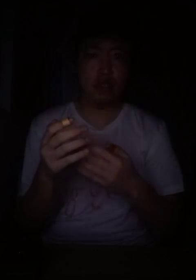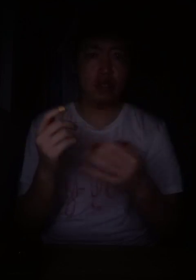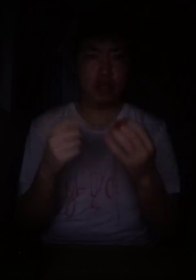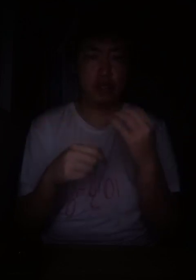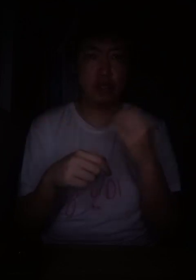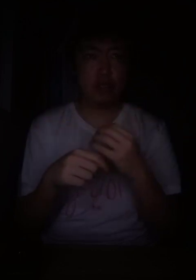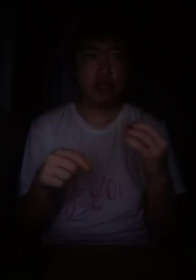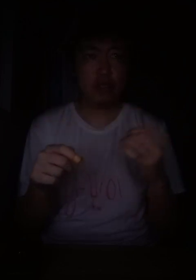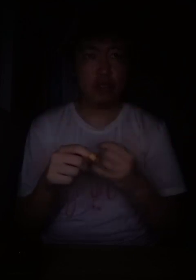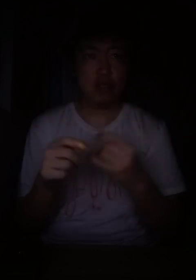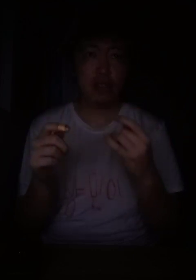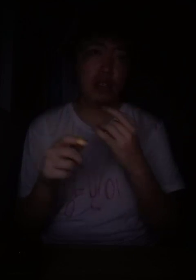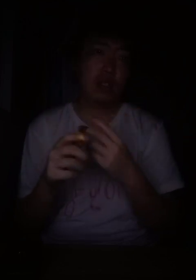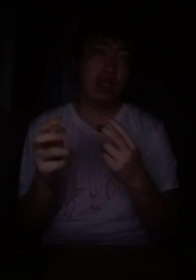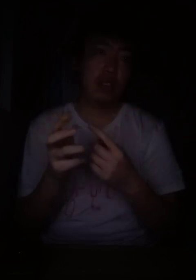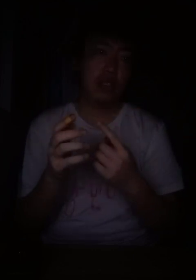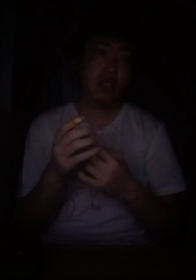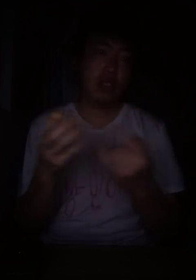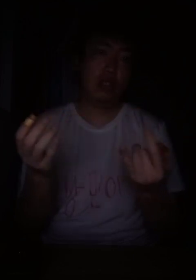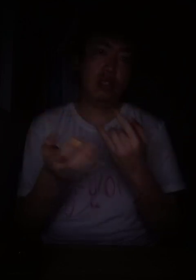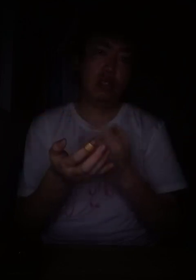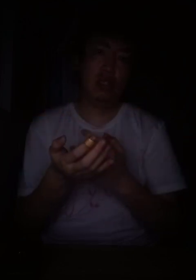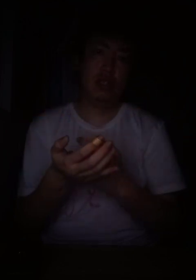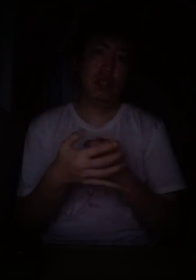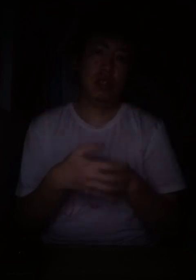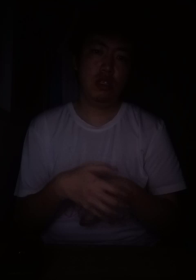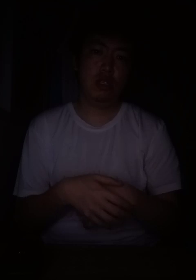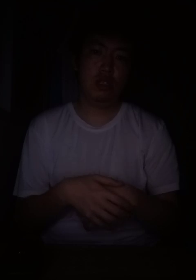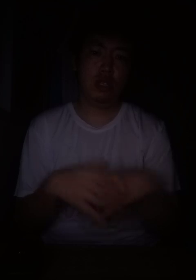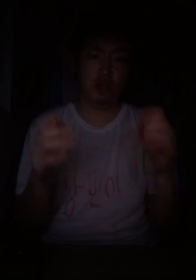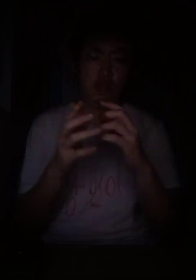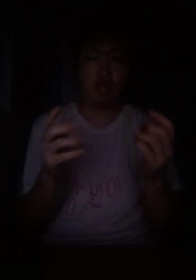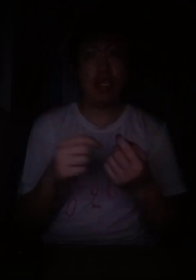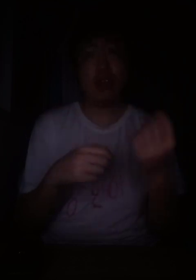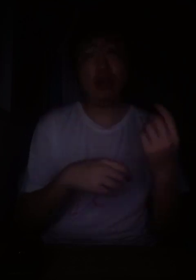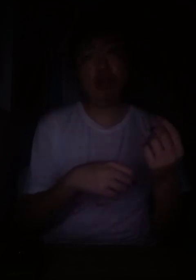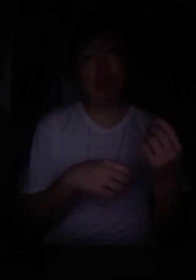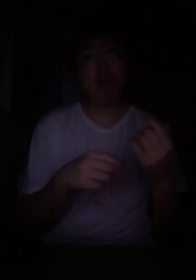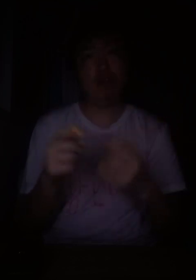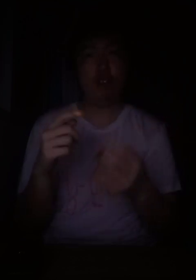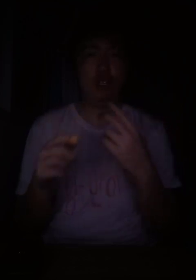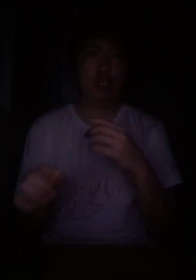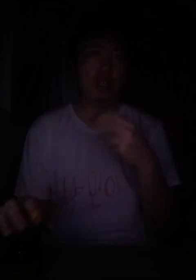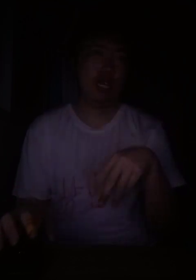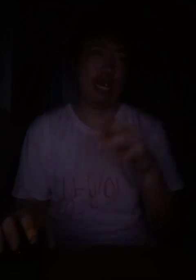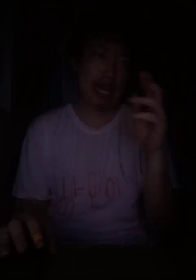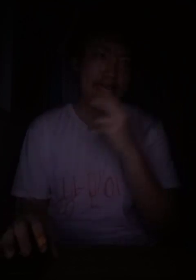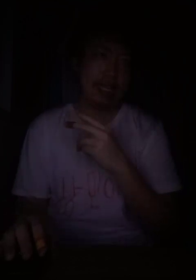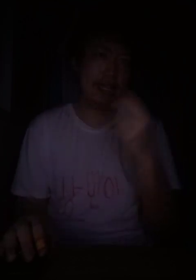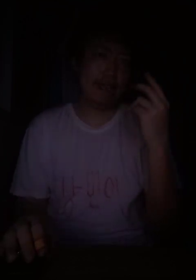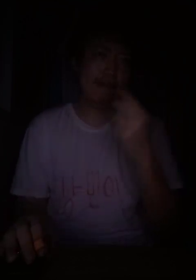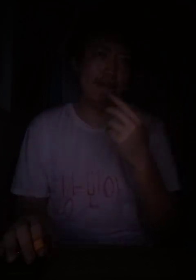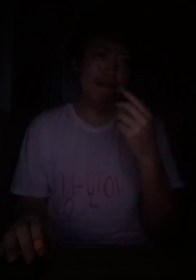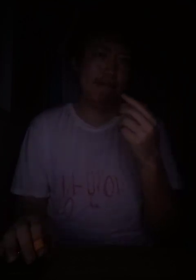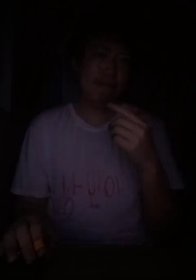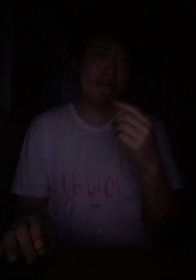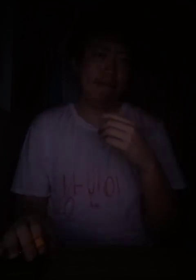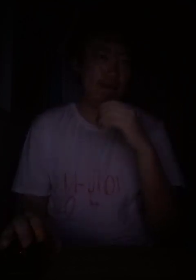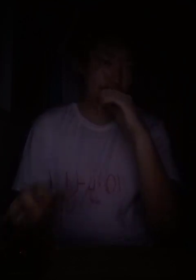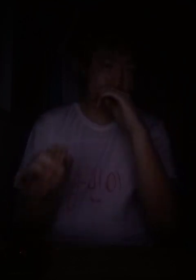시간을 두고 교육을 시켜야 될 것 같습니다. 이제 화랑이 같은 경우에 이제 우리가 취재를 한 개니까 네. 저렇게 교정도 해보고 할 텐데